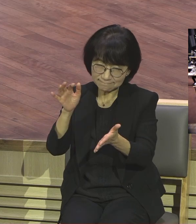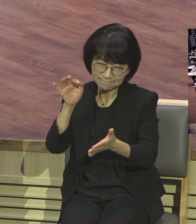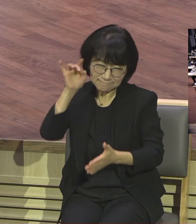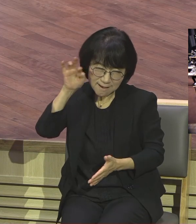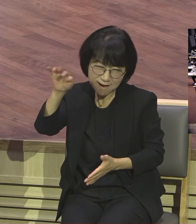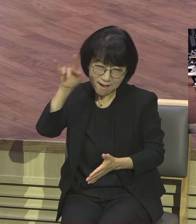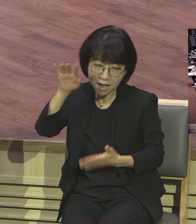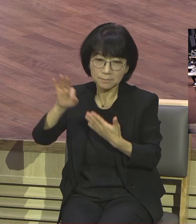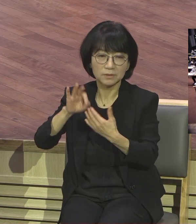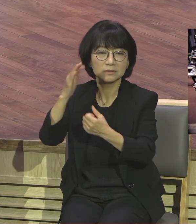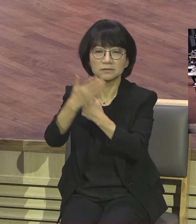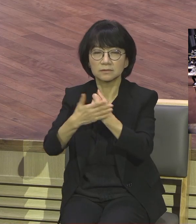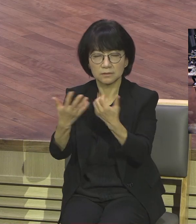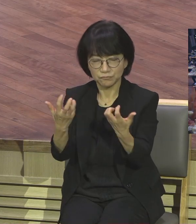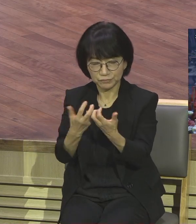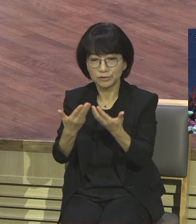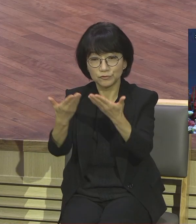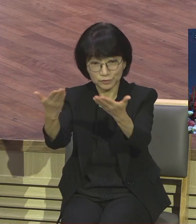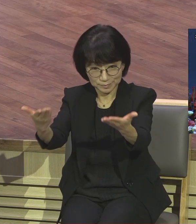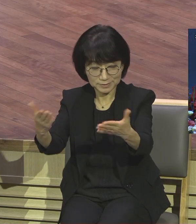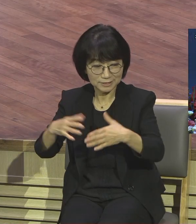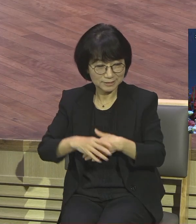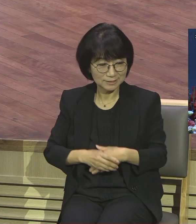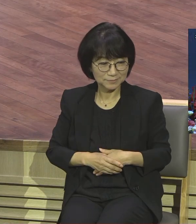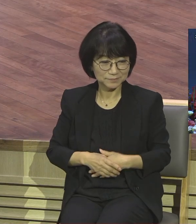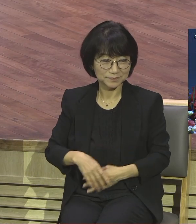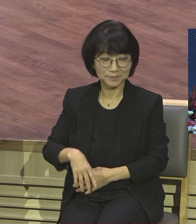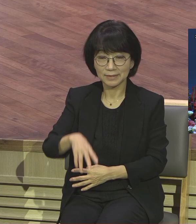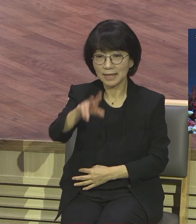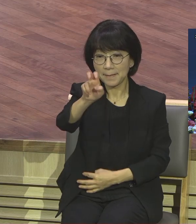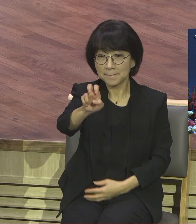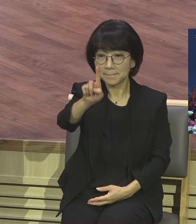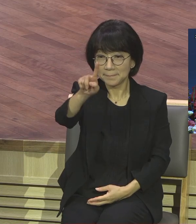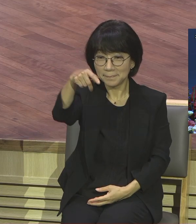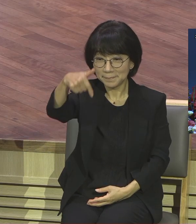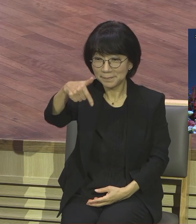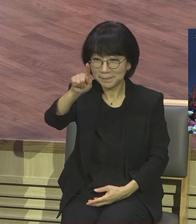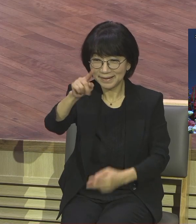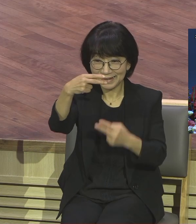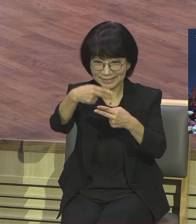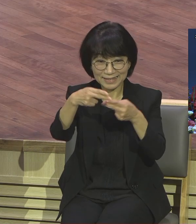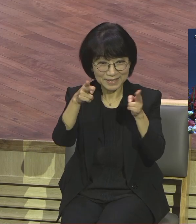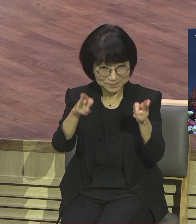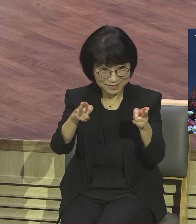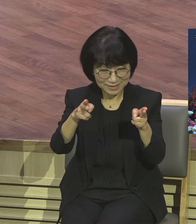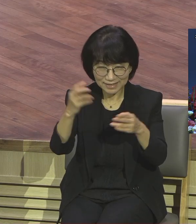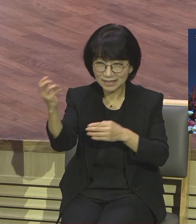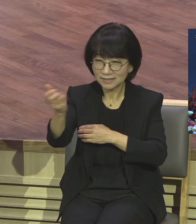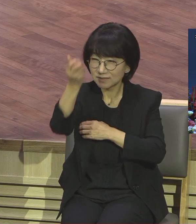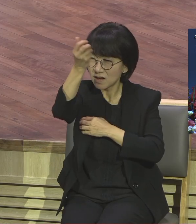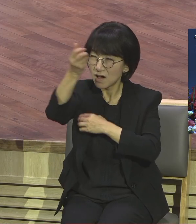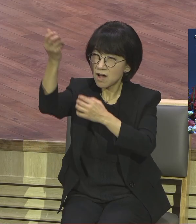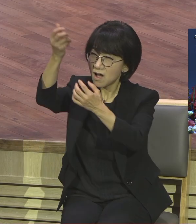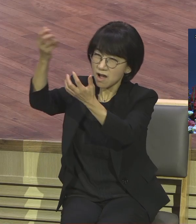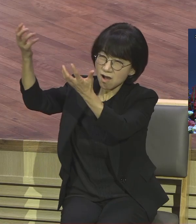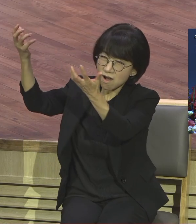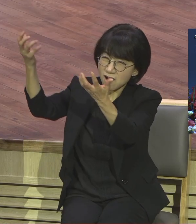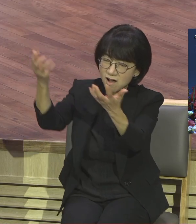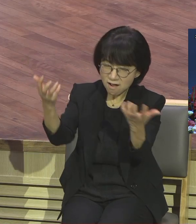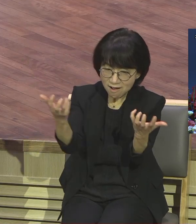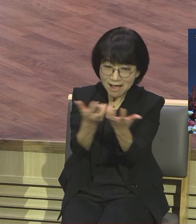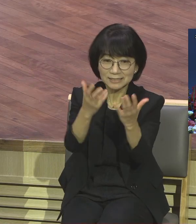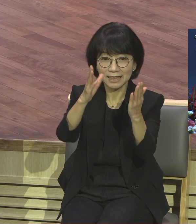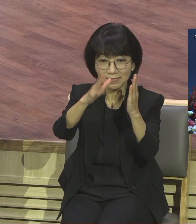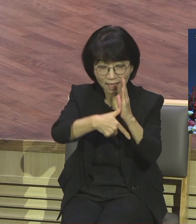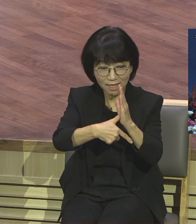사도행전 1장 12절 14절에 보면 마가 다락방 성령 강림 현장에 도마가 다른 제자들과 함께 했음을